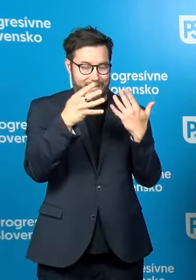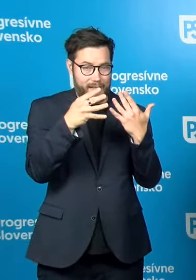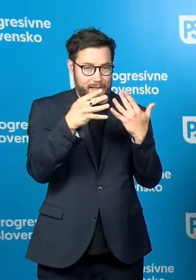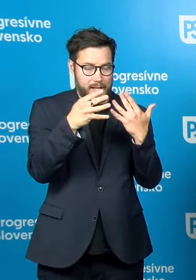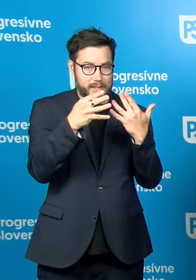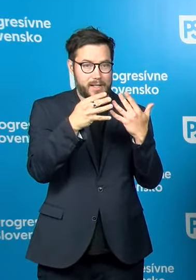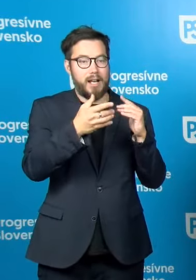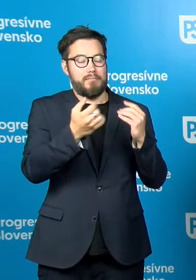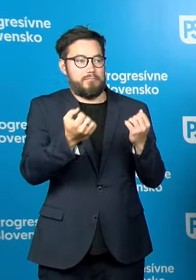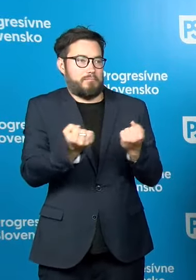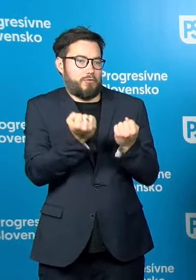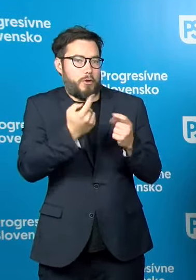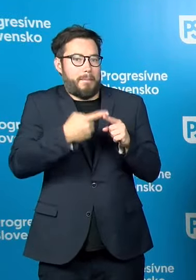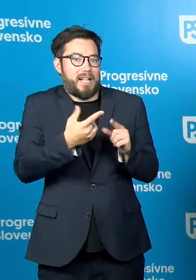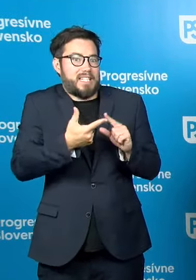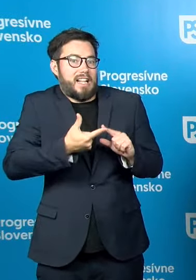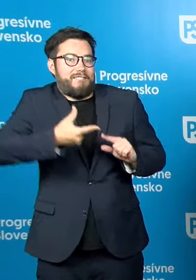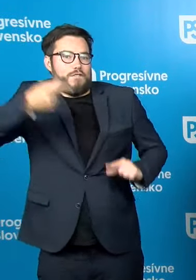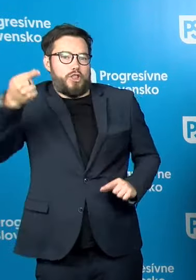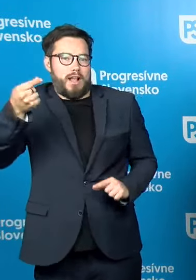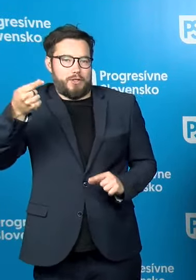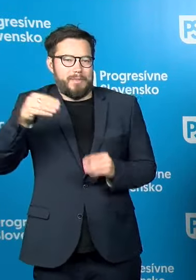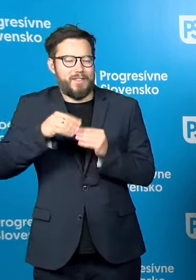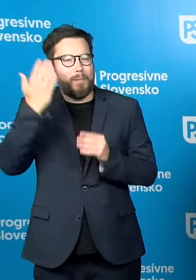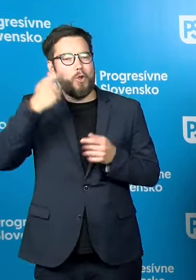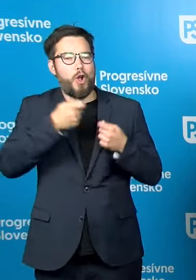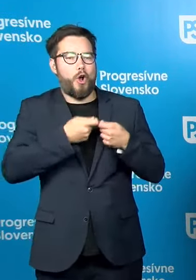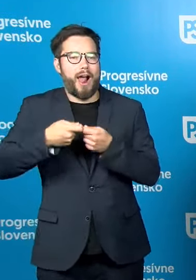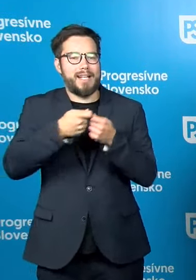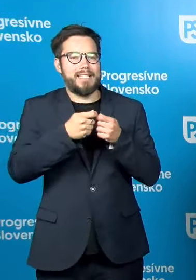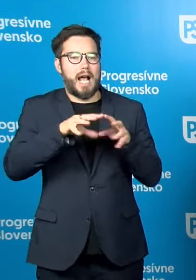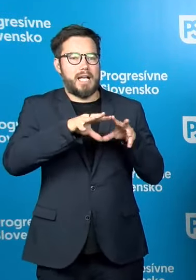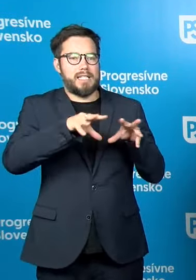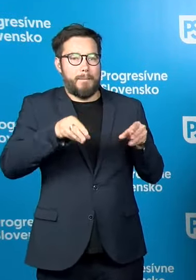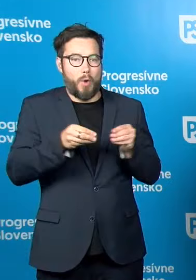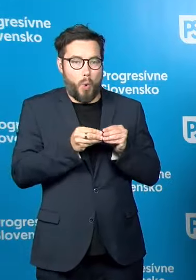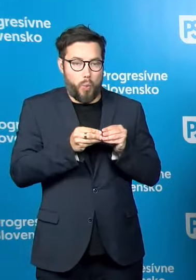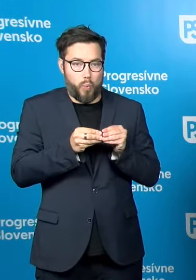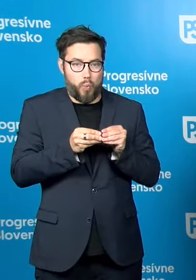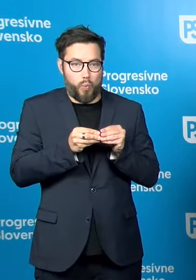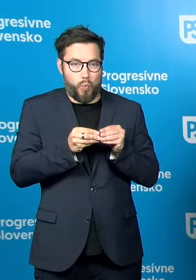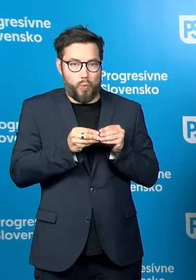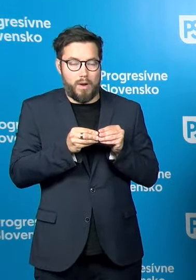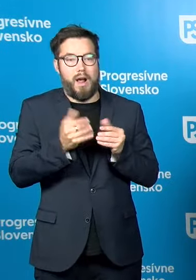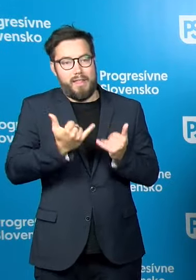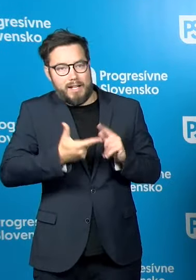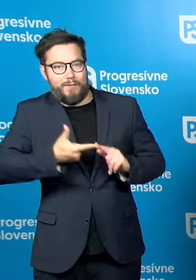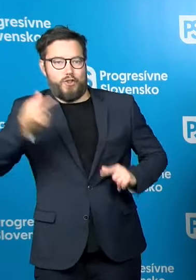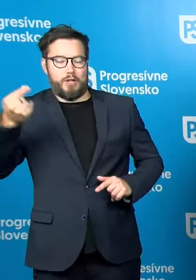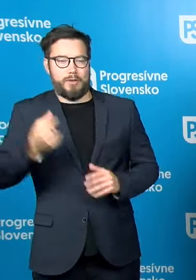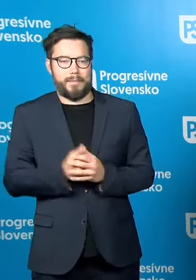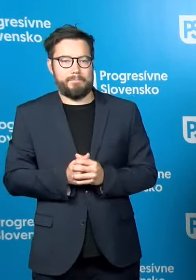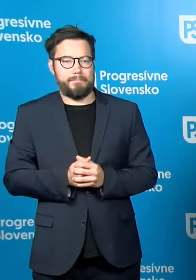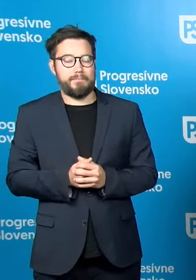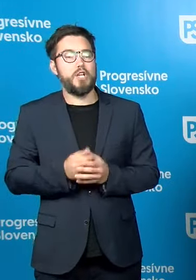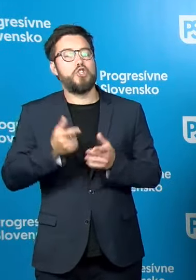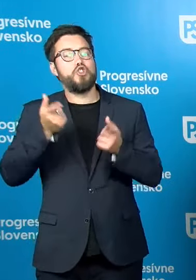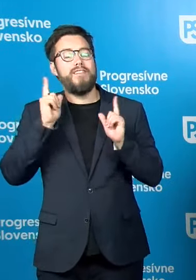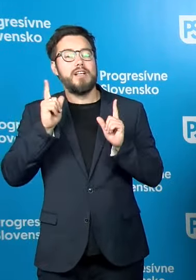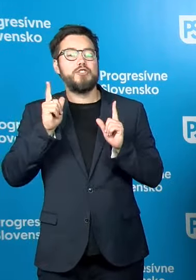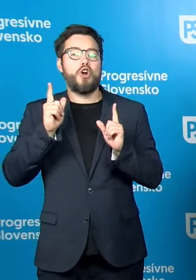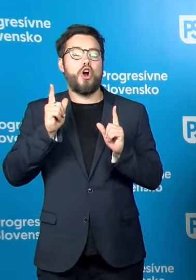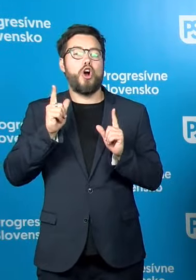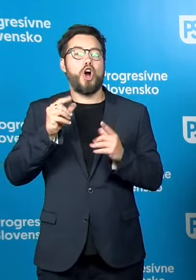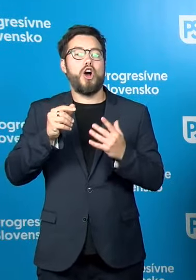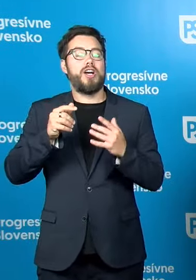2015, keď sme kandidovali spolu s koalíciou Spolu. Zároveň faktom je, že žiadna politická strana na Slovensku ešte nezískala 6